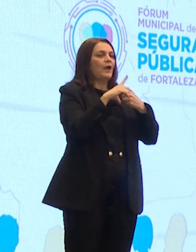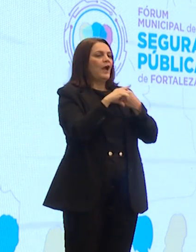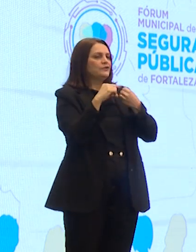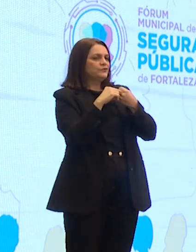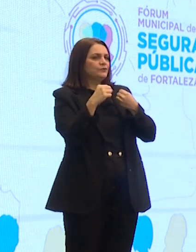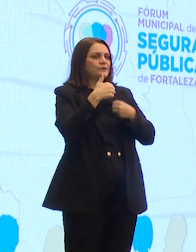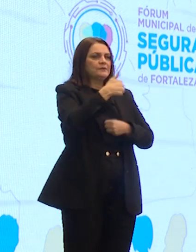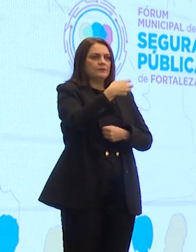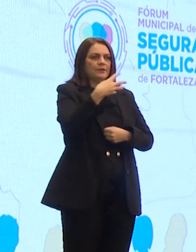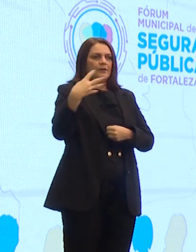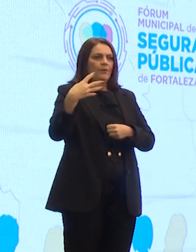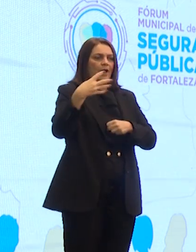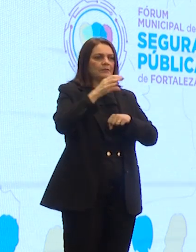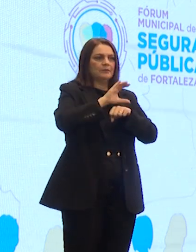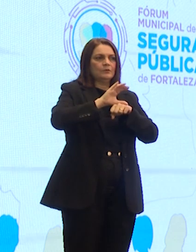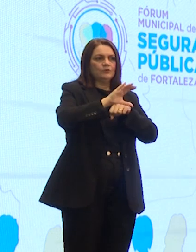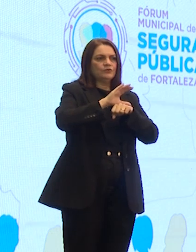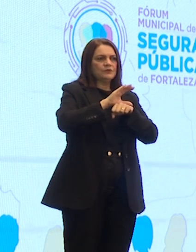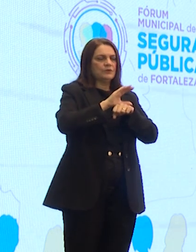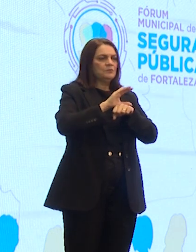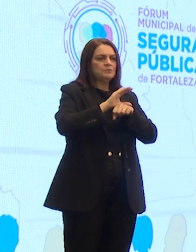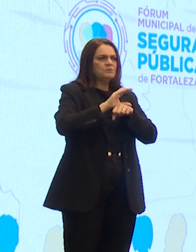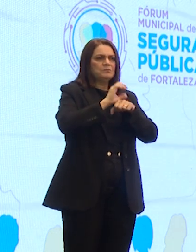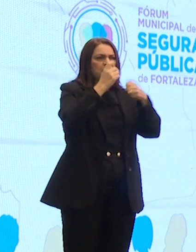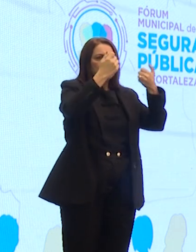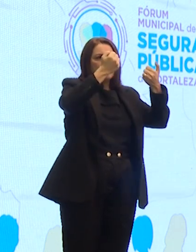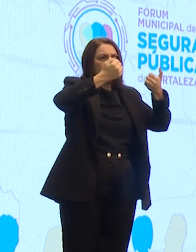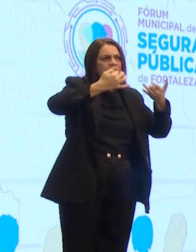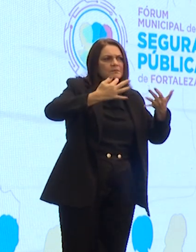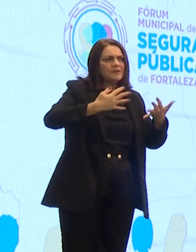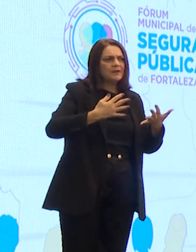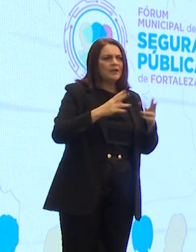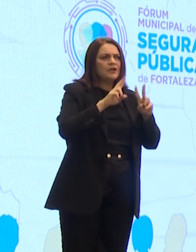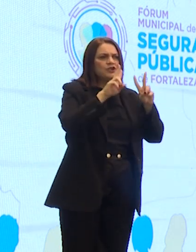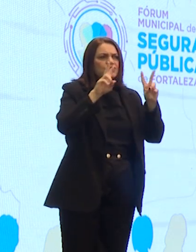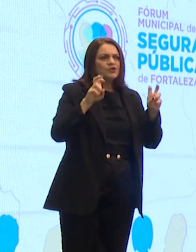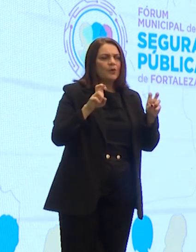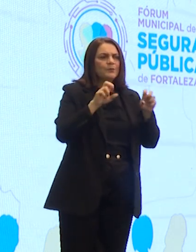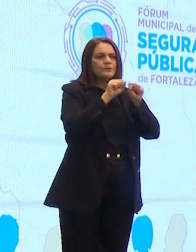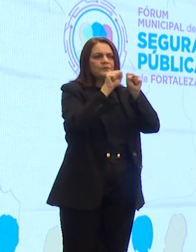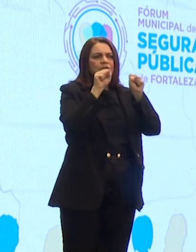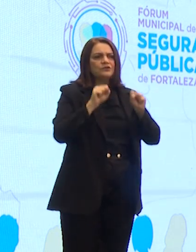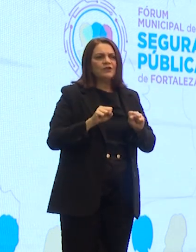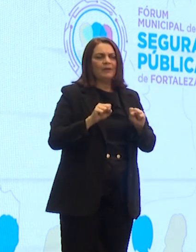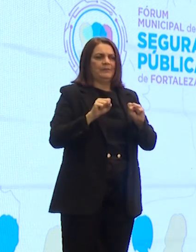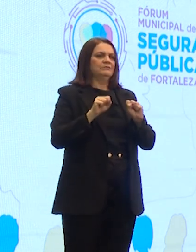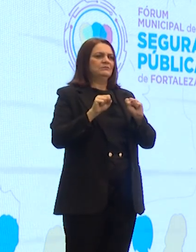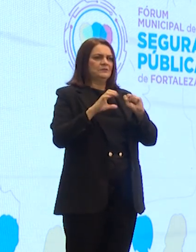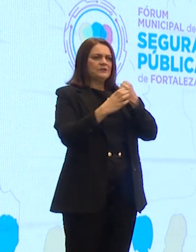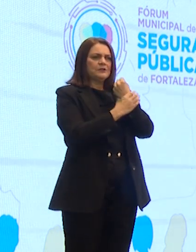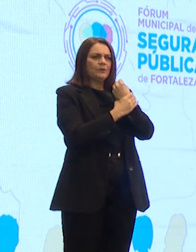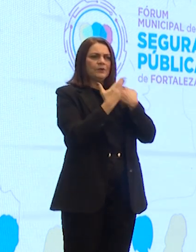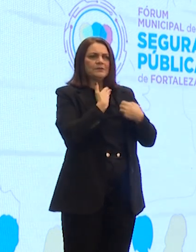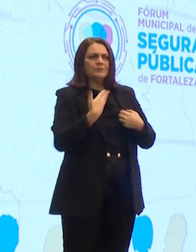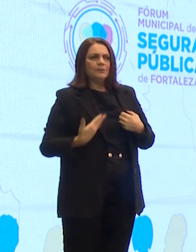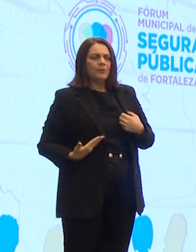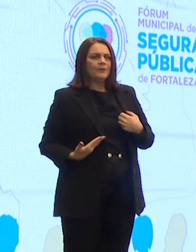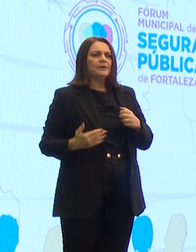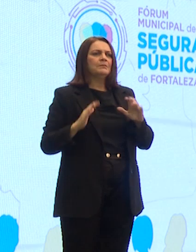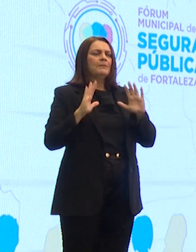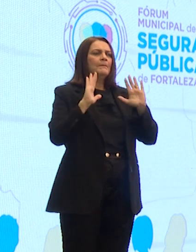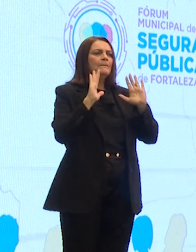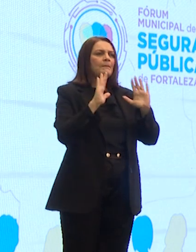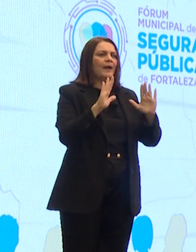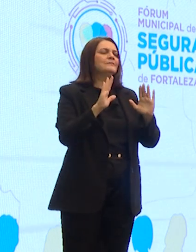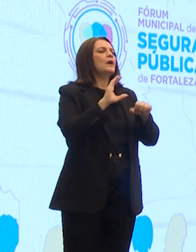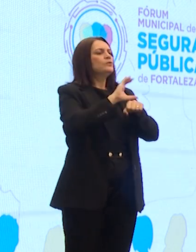da Constituição não fala de SUSP. Vejam que a Constituição fala de SUS, a Constituição induz o SUAS,